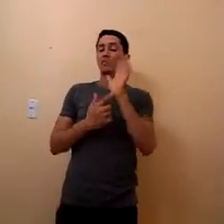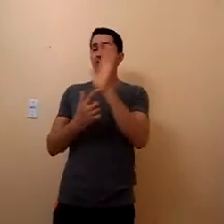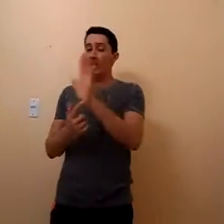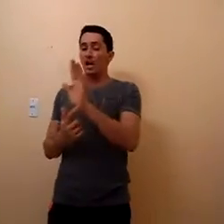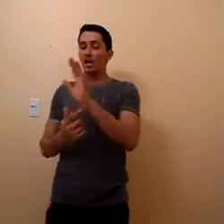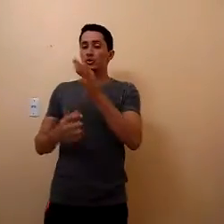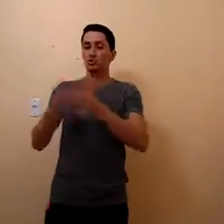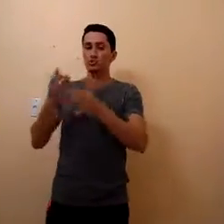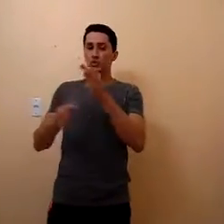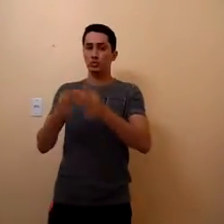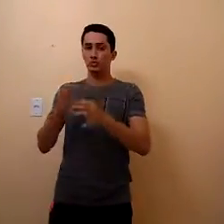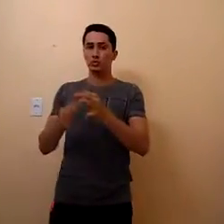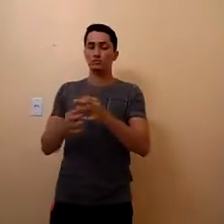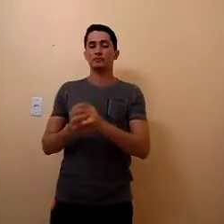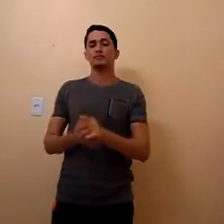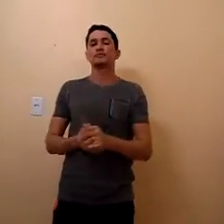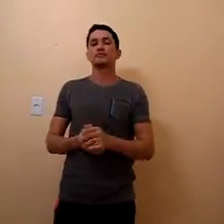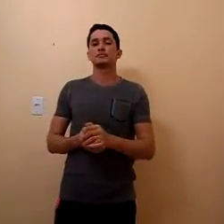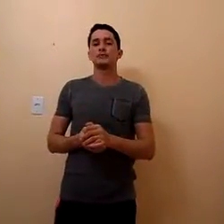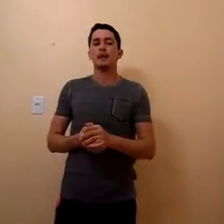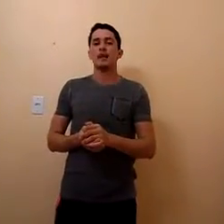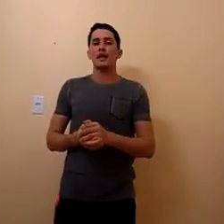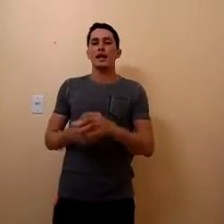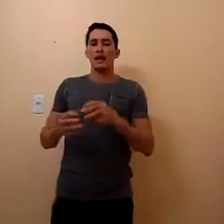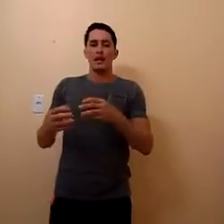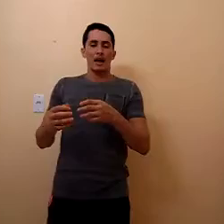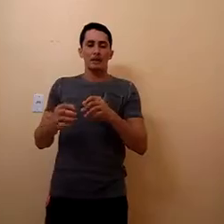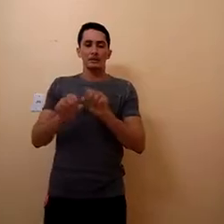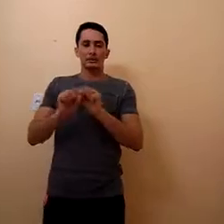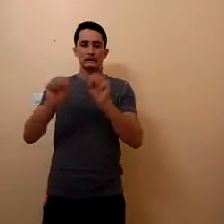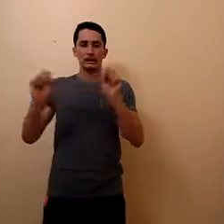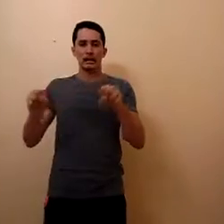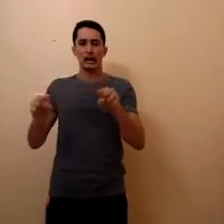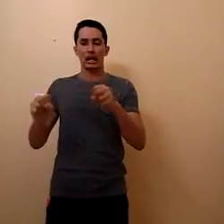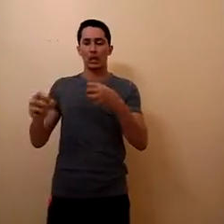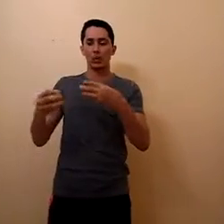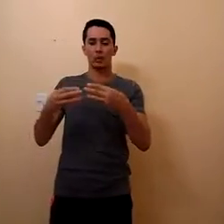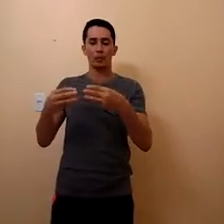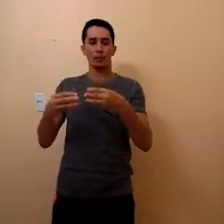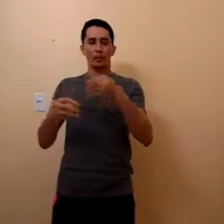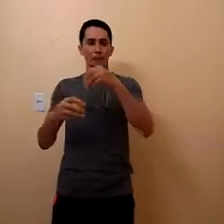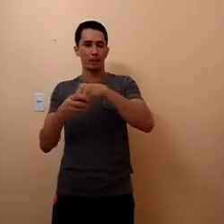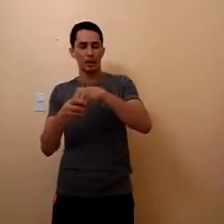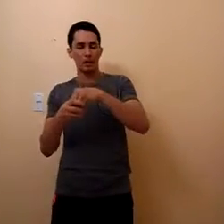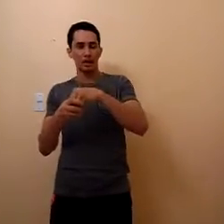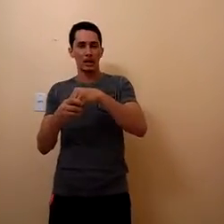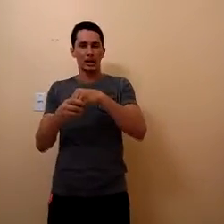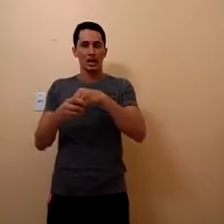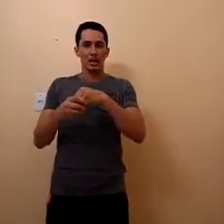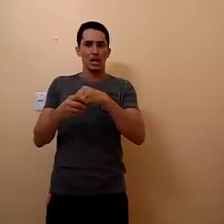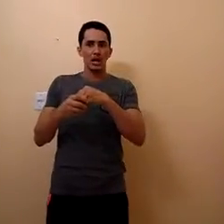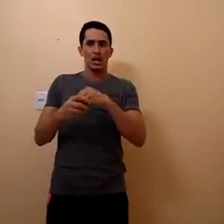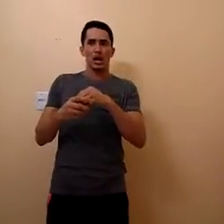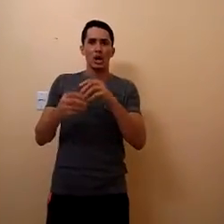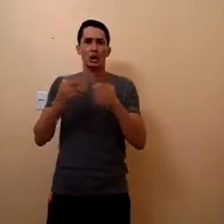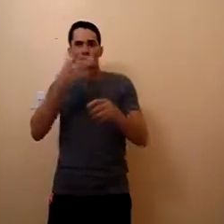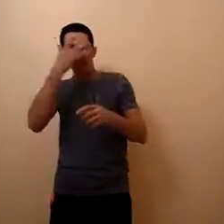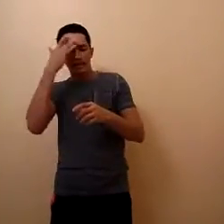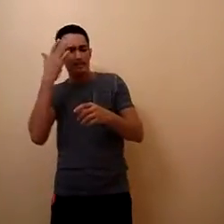de prisão. A Secretaria de Segurança Pública de Mato Grosso informou que não recebeu pedido para inclusão de testemunha em programa de proteção.